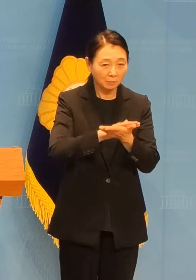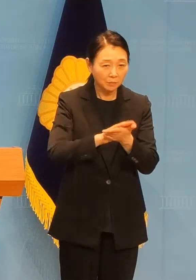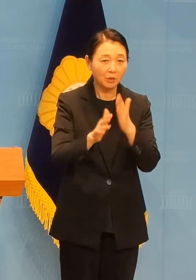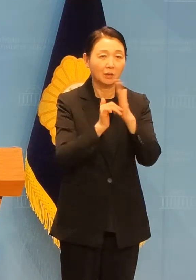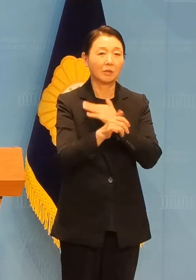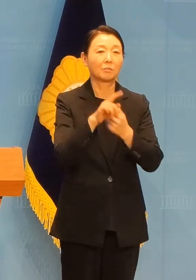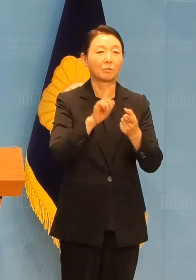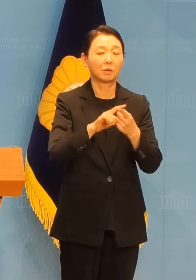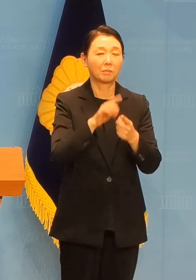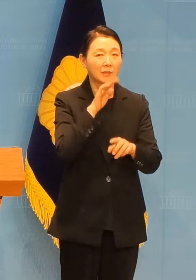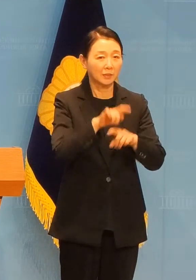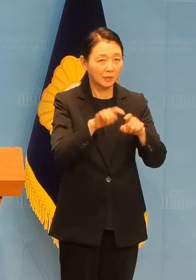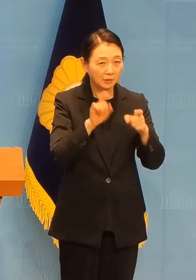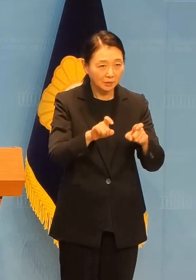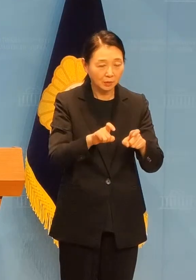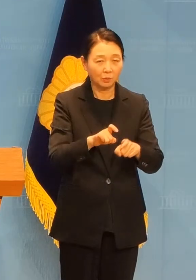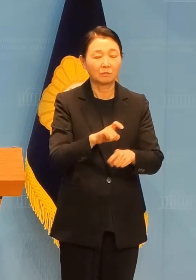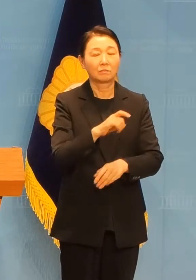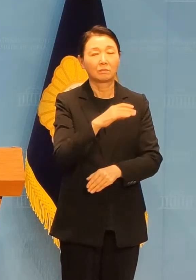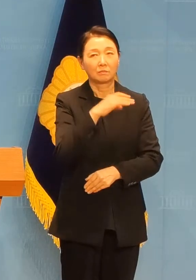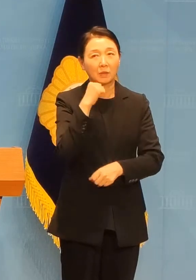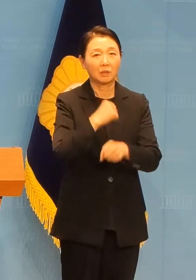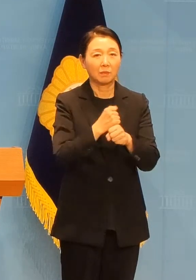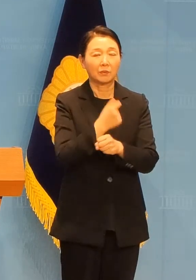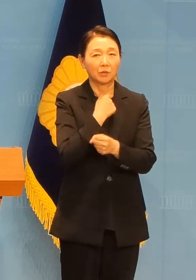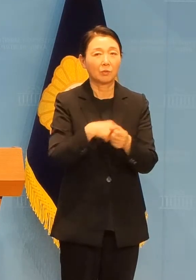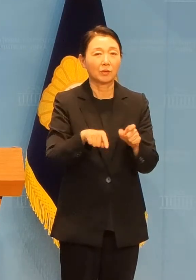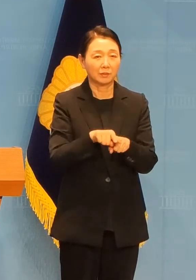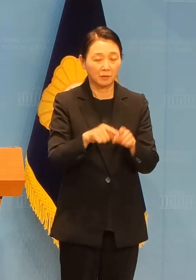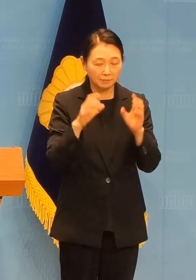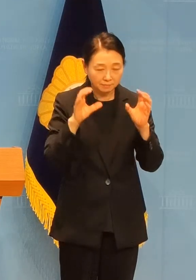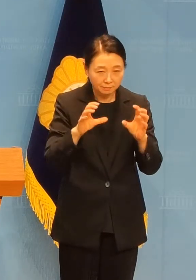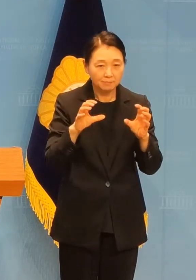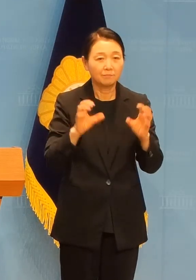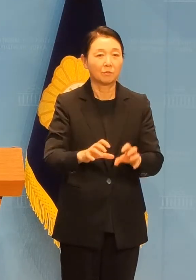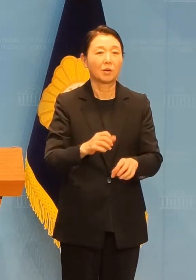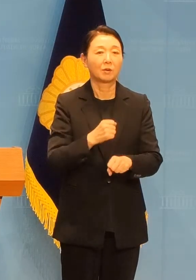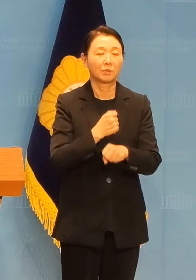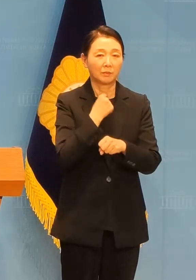상징하는 실천으로 자리 잡을 수 있도록 힘을 모아 나가겠습니다.